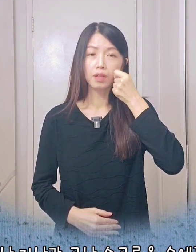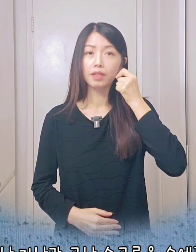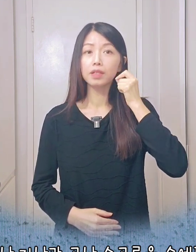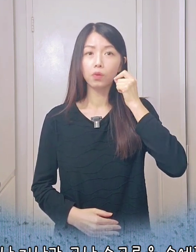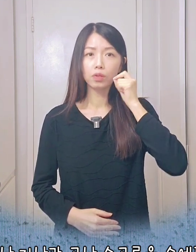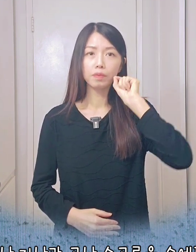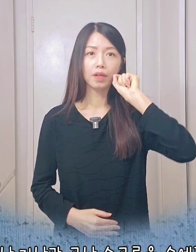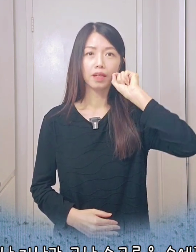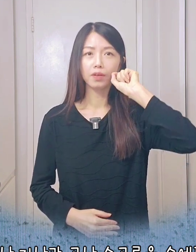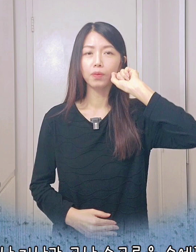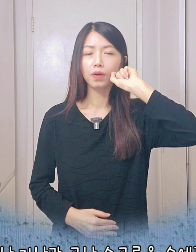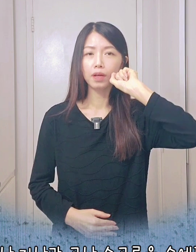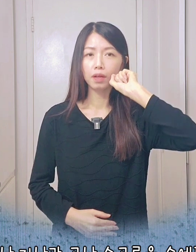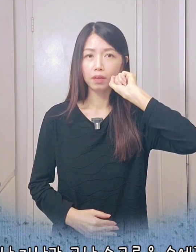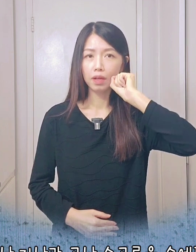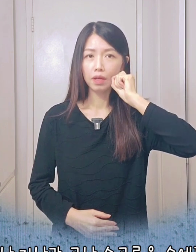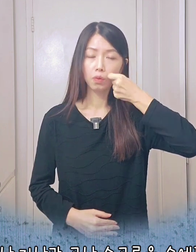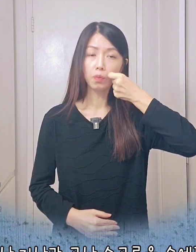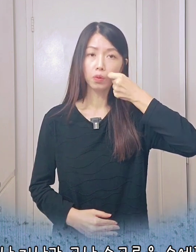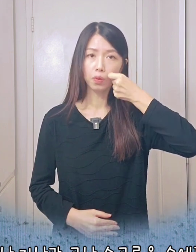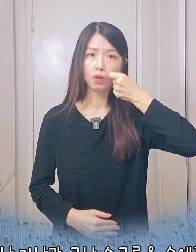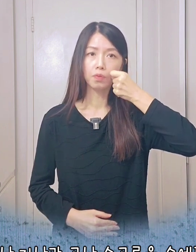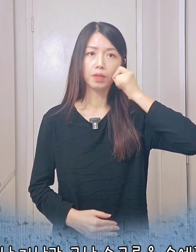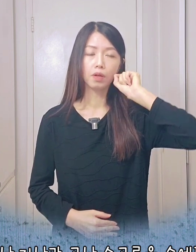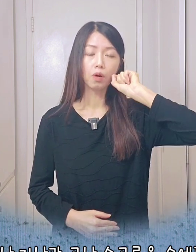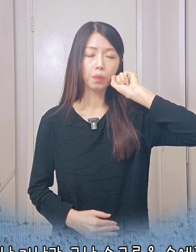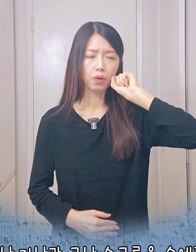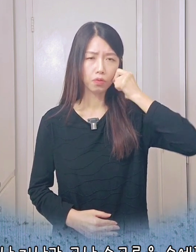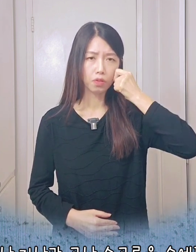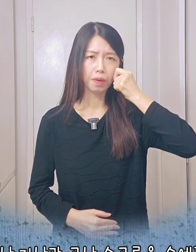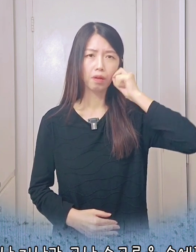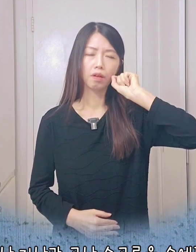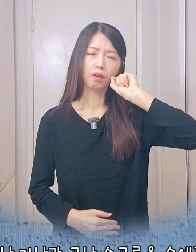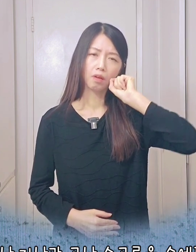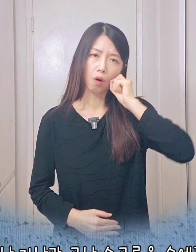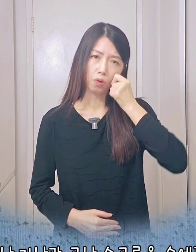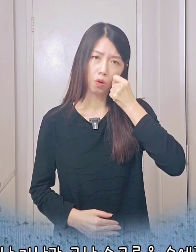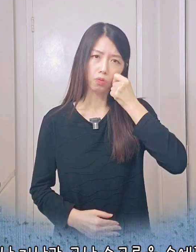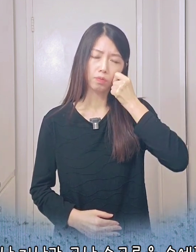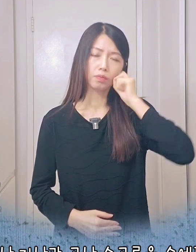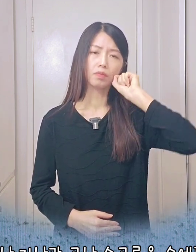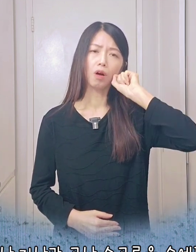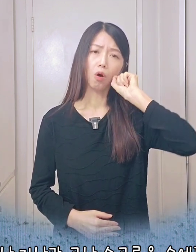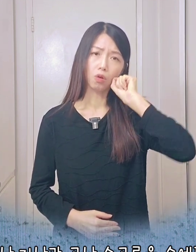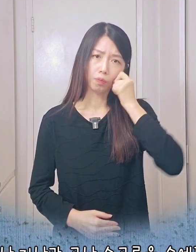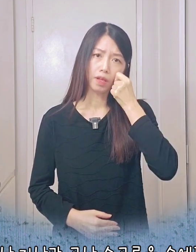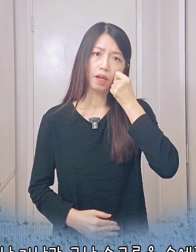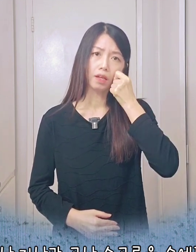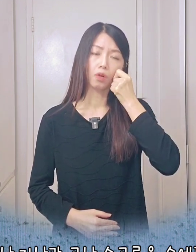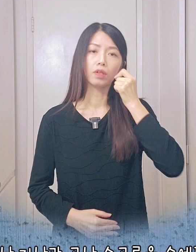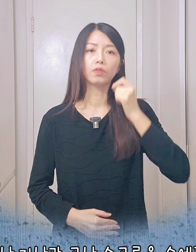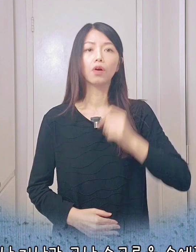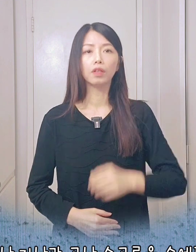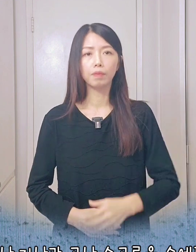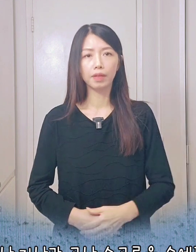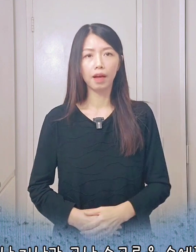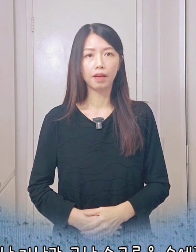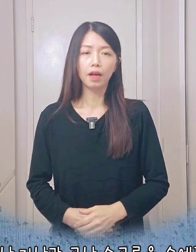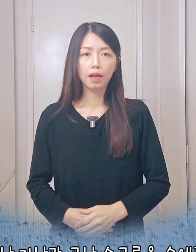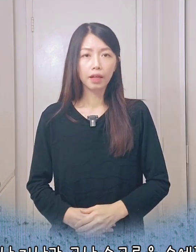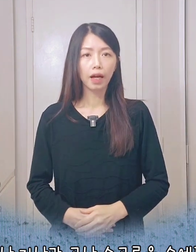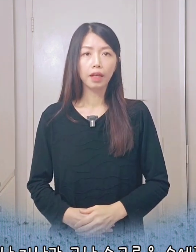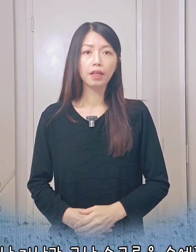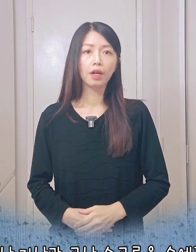생각하고 실제로 꼬집는 게 아니고 이렇게 손목을 돌려주면서 표현해 주시면 어려움, 어렵다 이런 뜻의 수어가